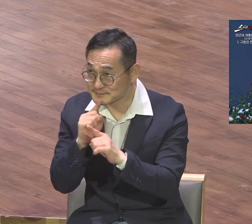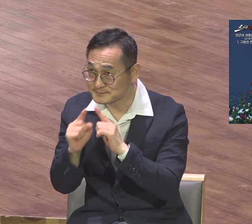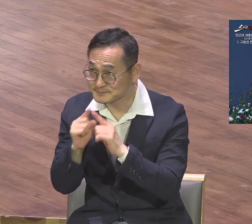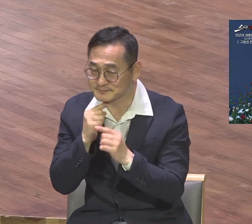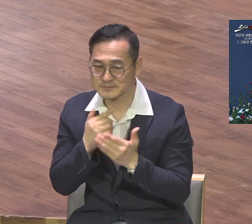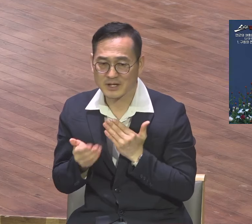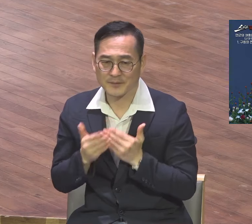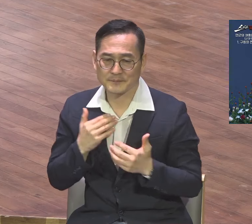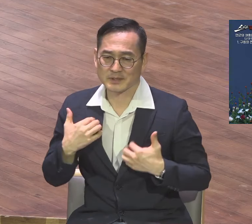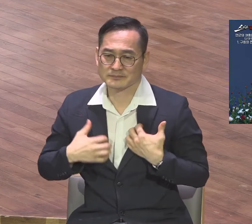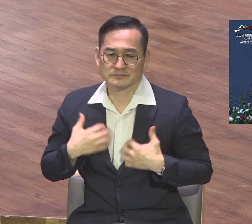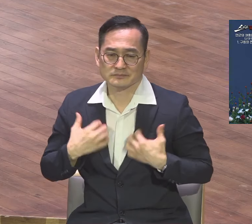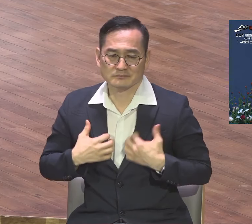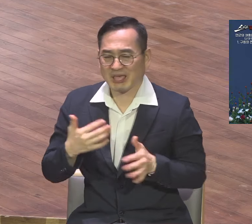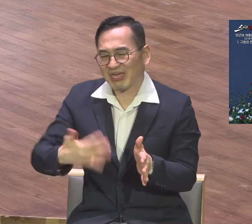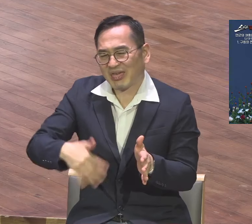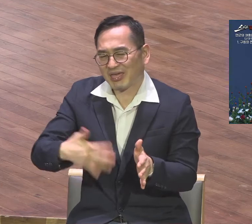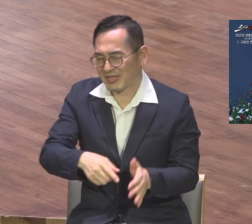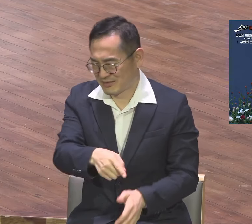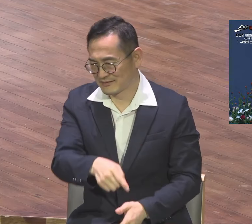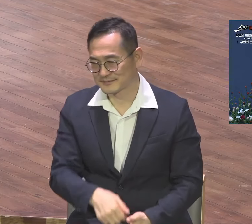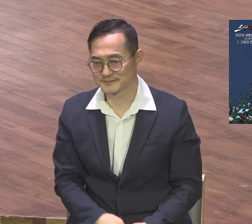그거.